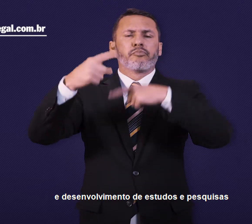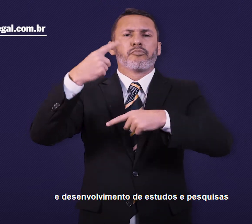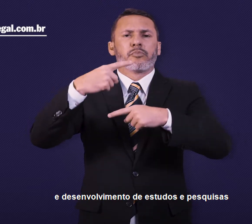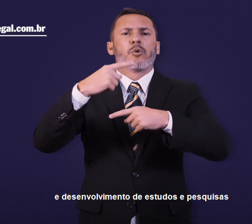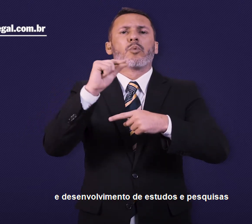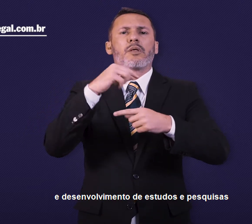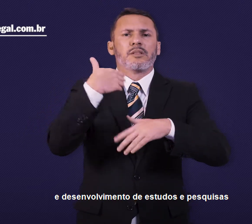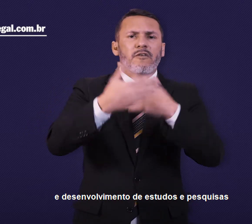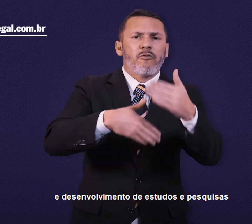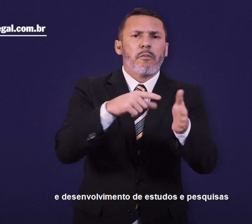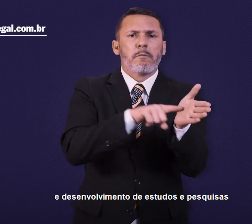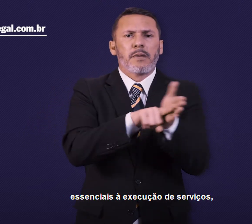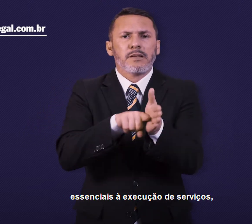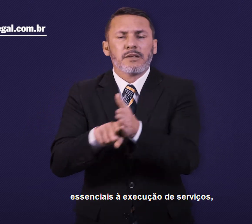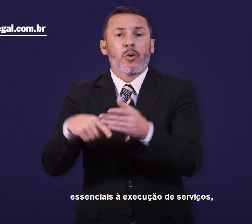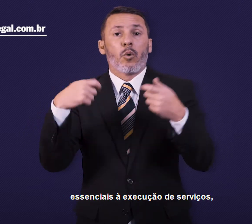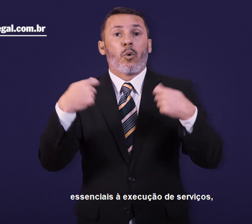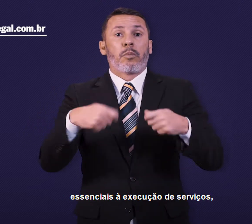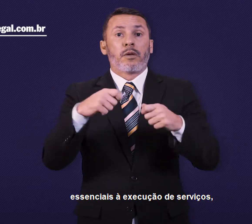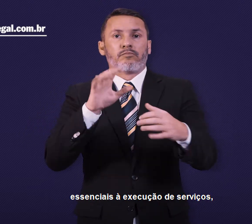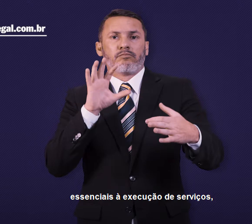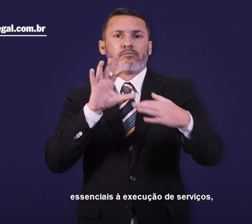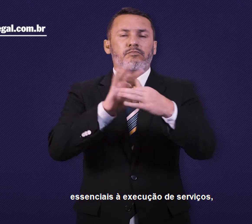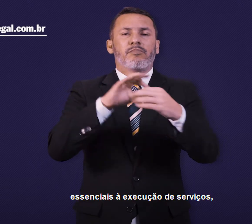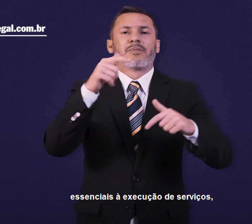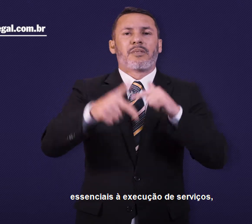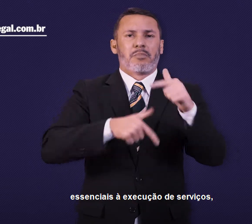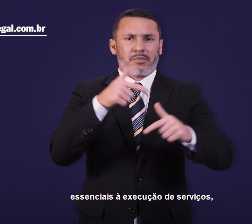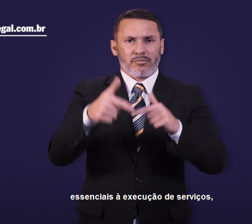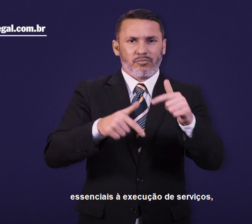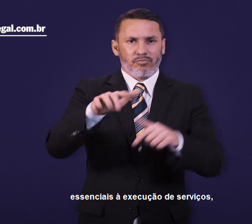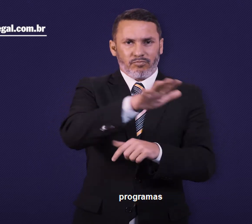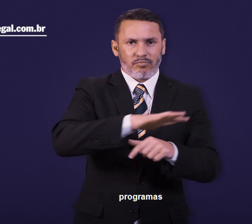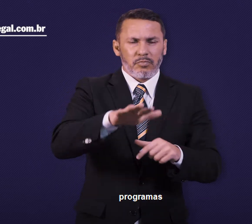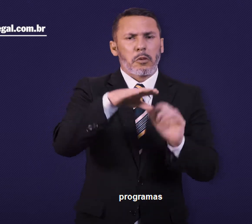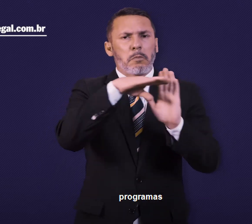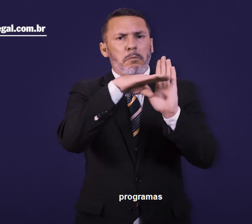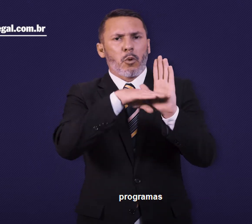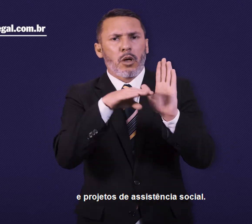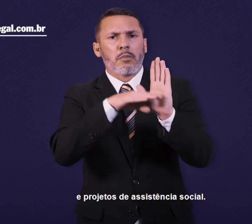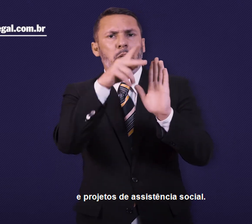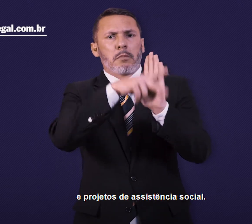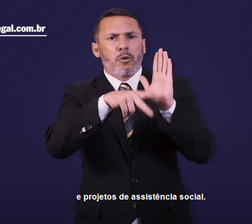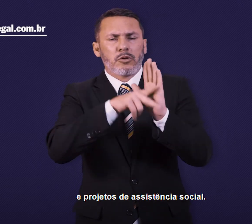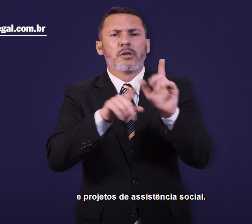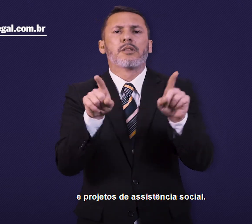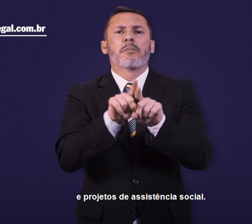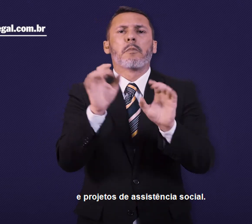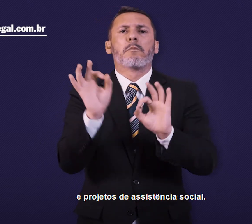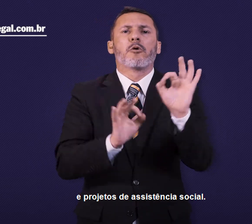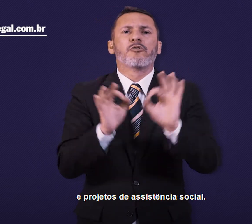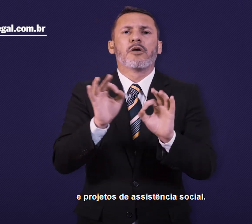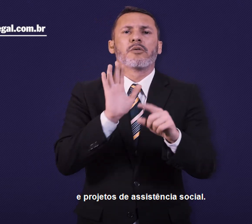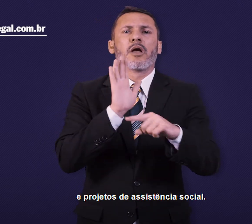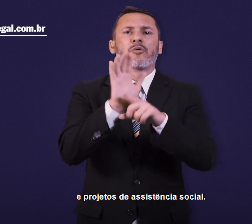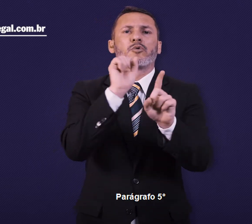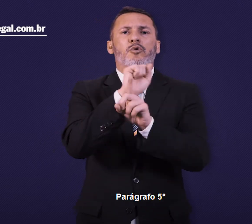de estudos e pesquisas essenciais à execução de serviços, programas e projetos de assistência social.